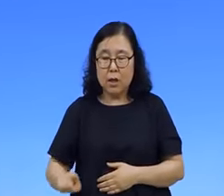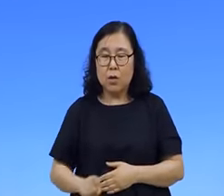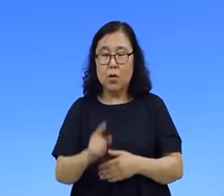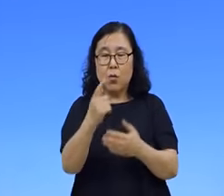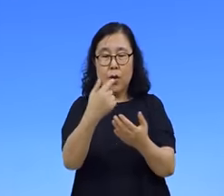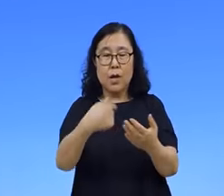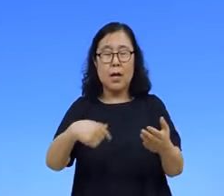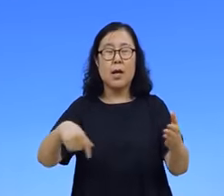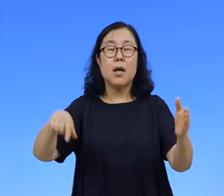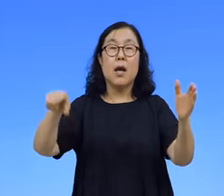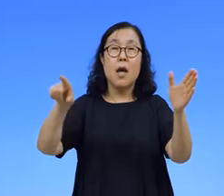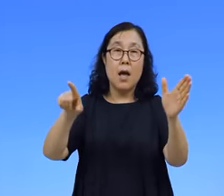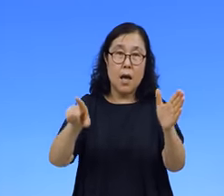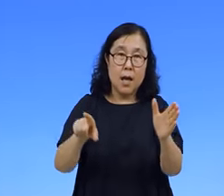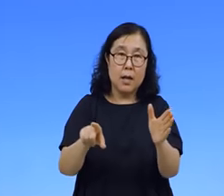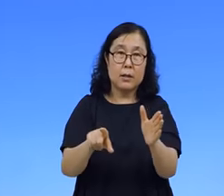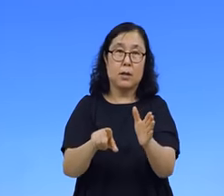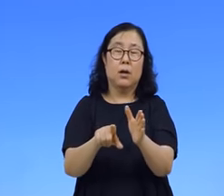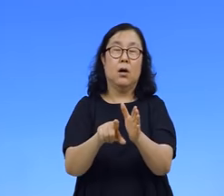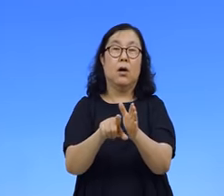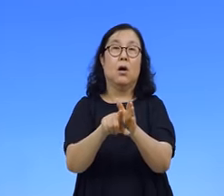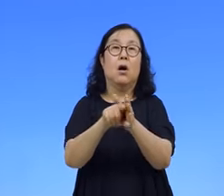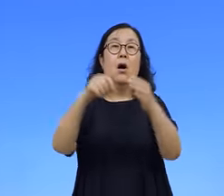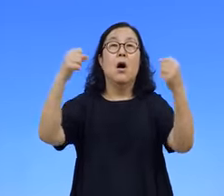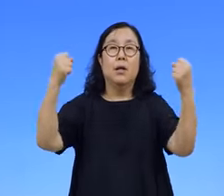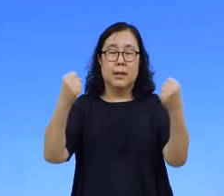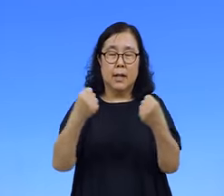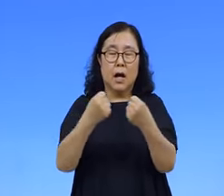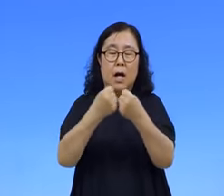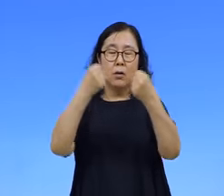너희를 위해서 싸우시는